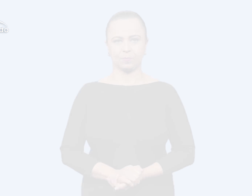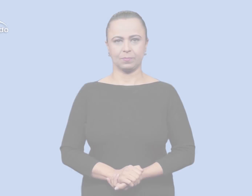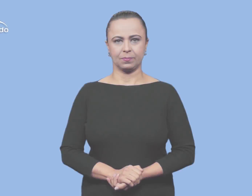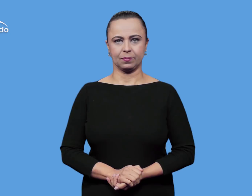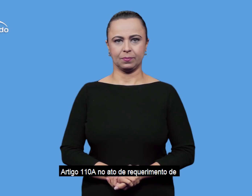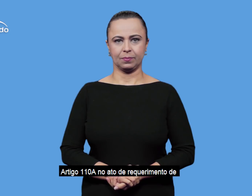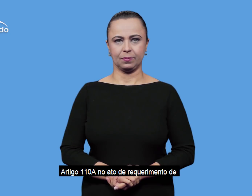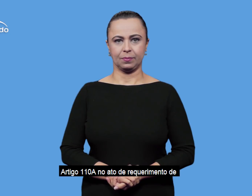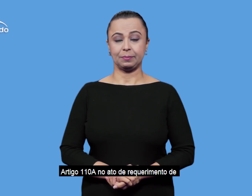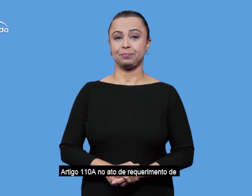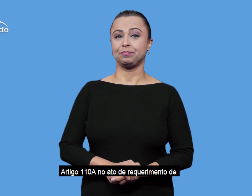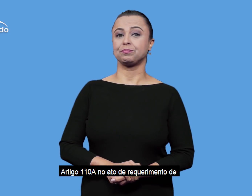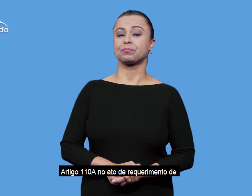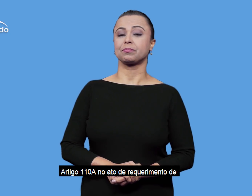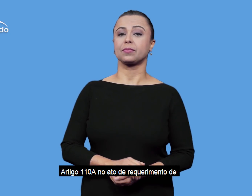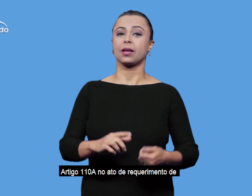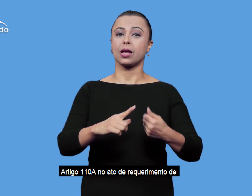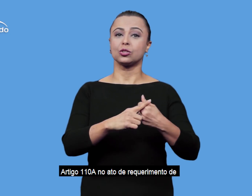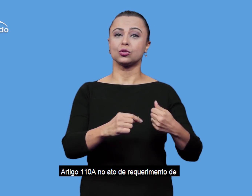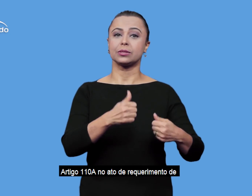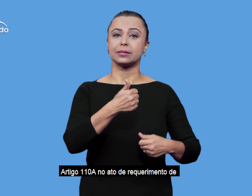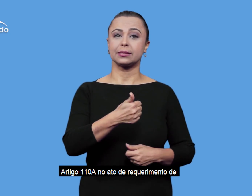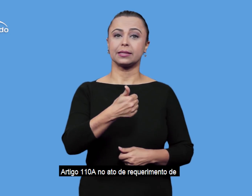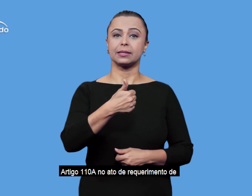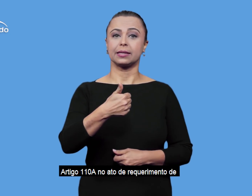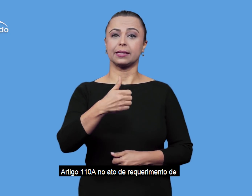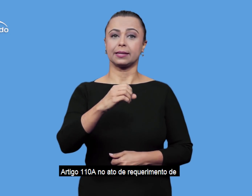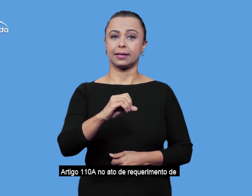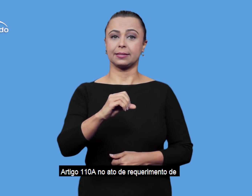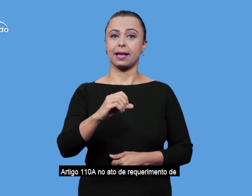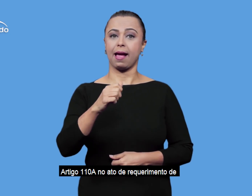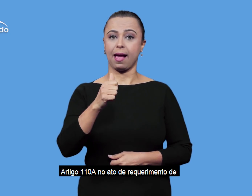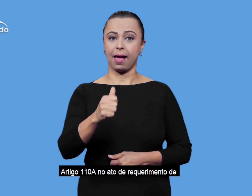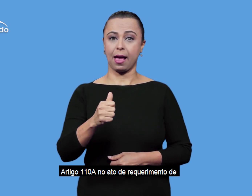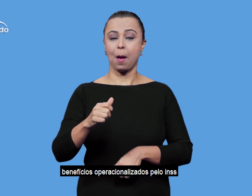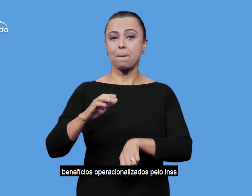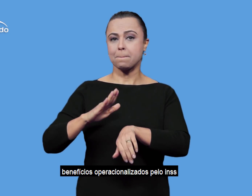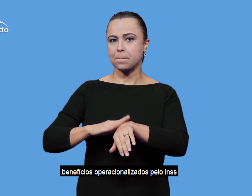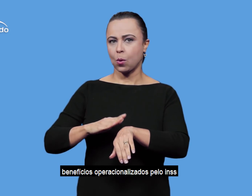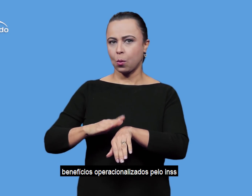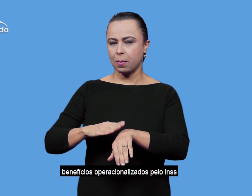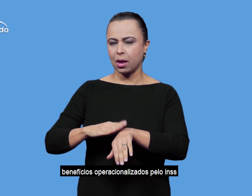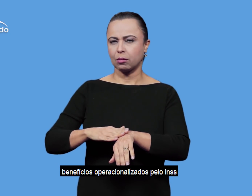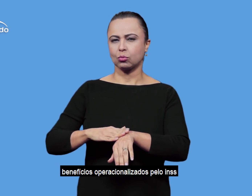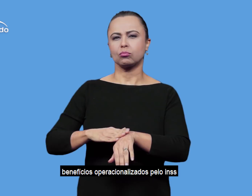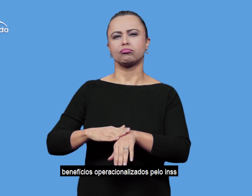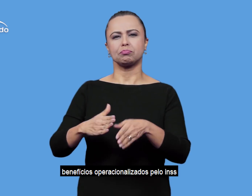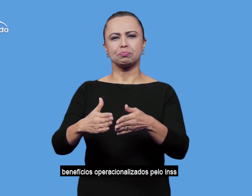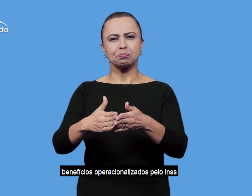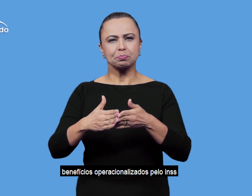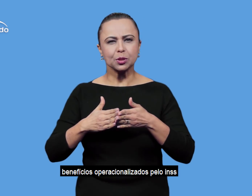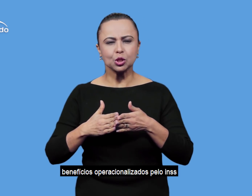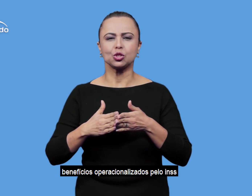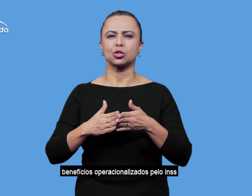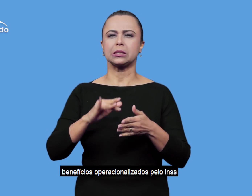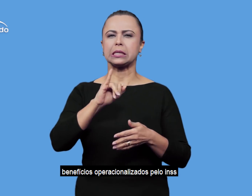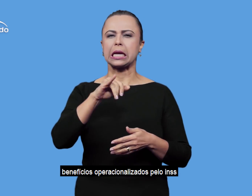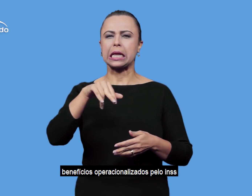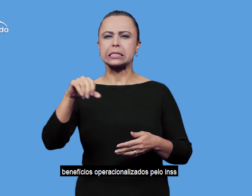o artigo 110 a no ato de requerimento de benefícios operacionalizados pelo inss